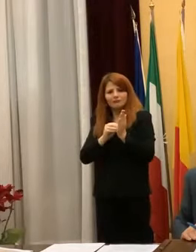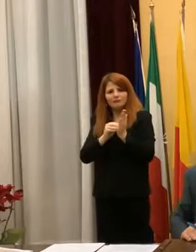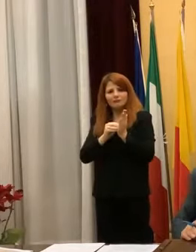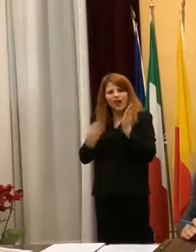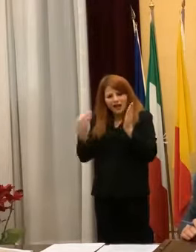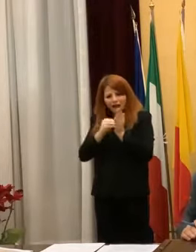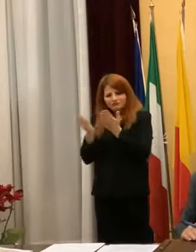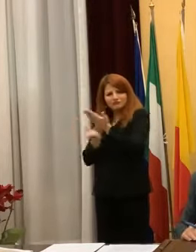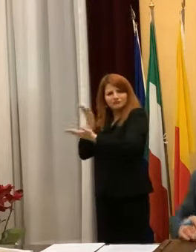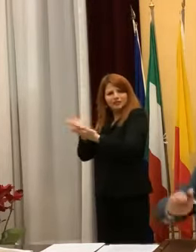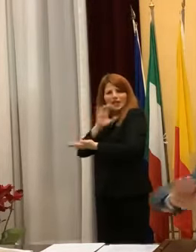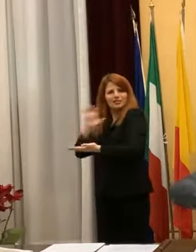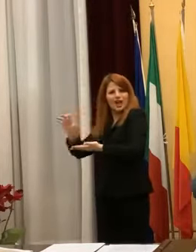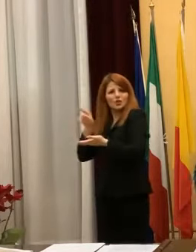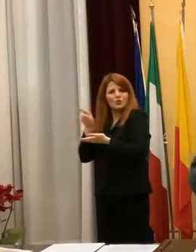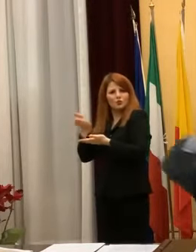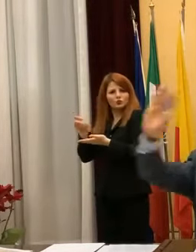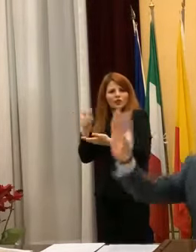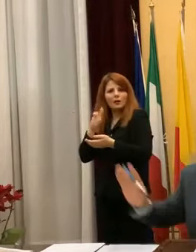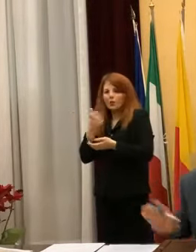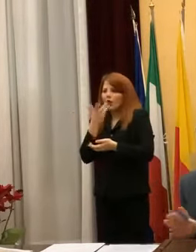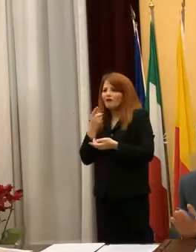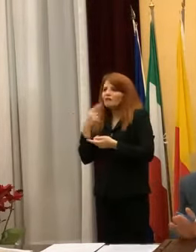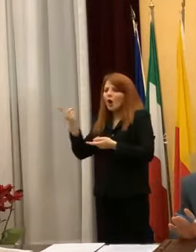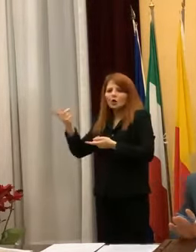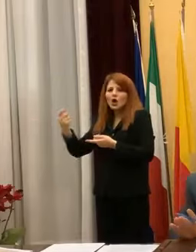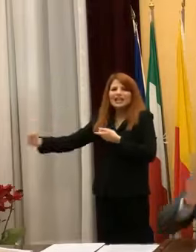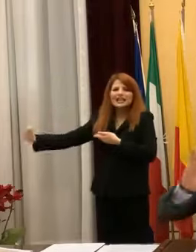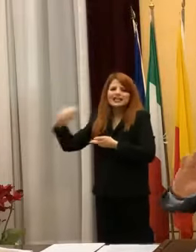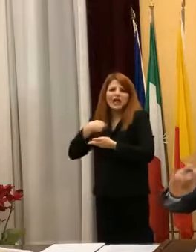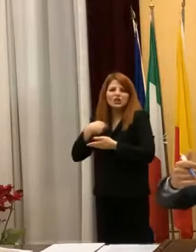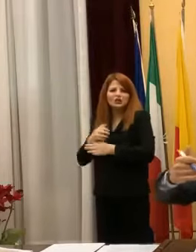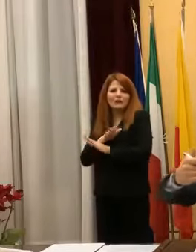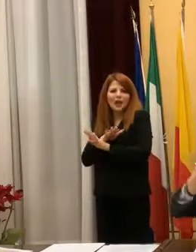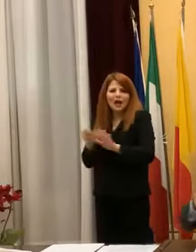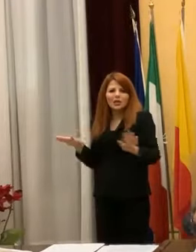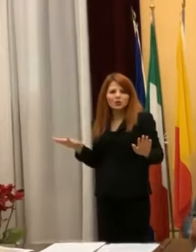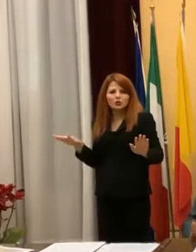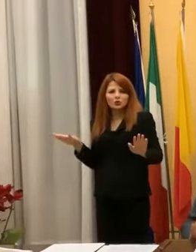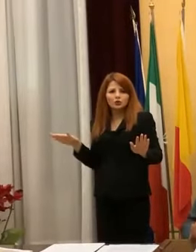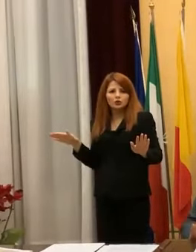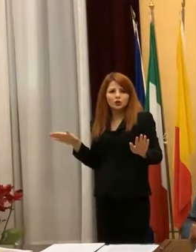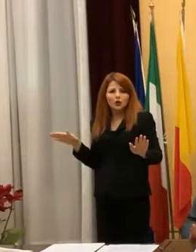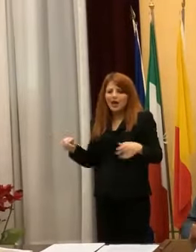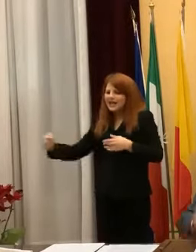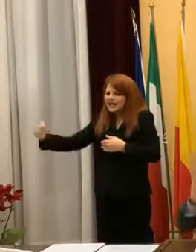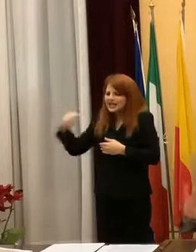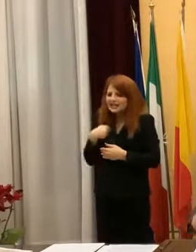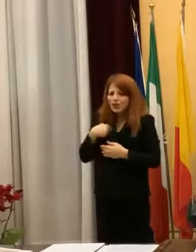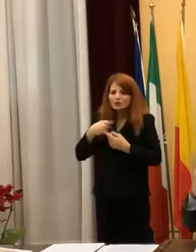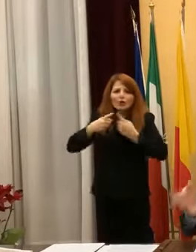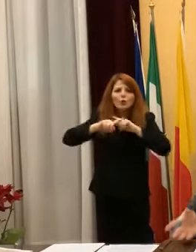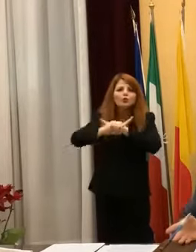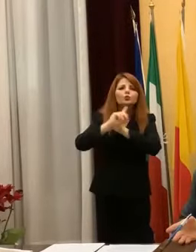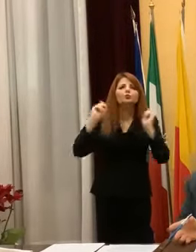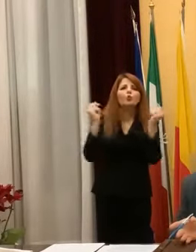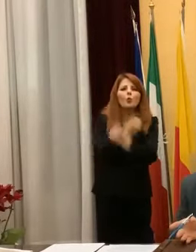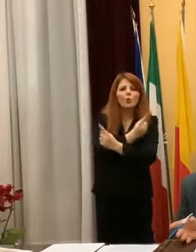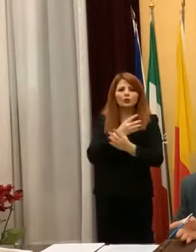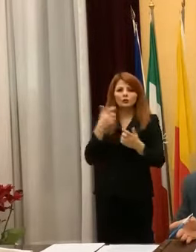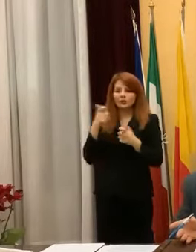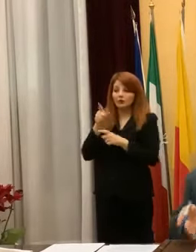un'azione risarcitoria nei confronti di tutti, perché a me hanno cercato di farmi fuori, cercheranno ancora di farmi